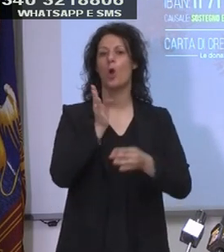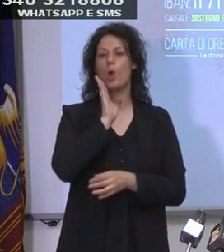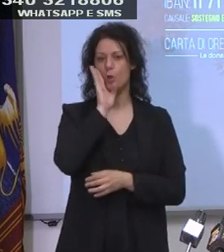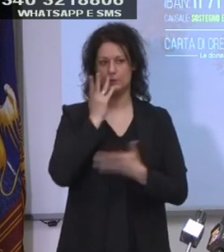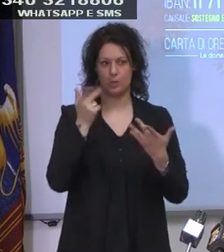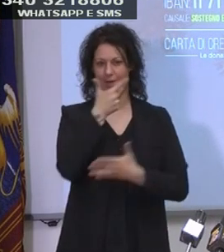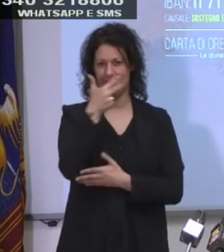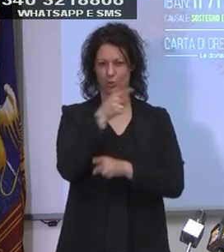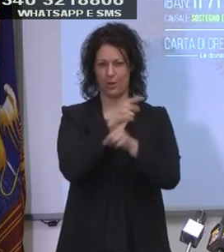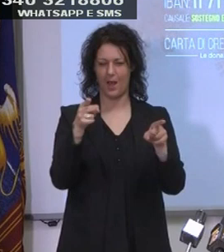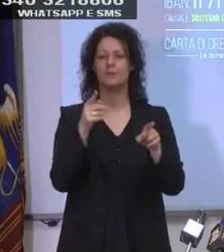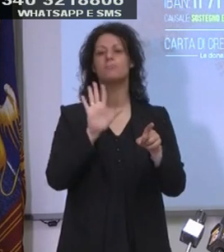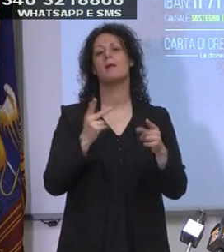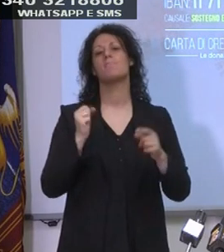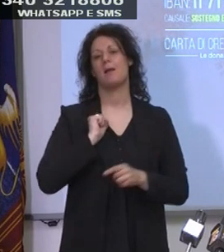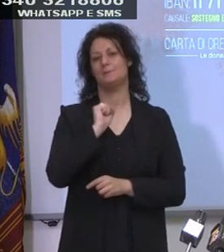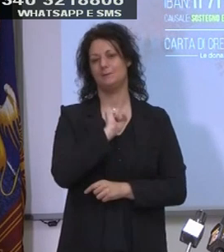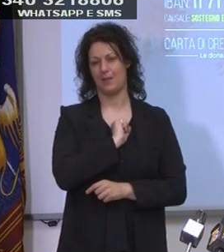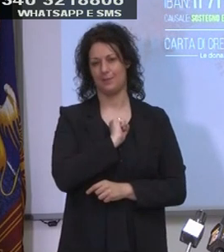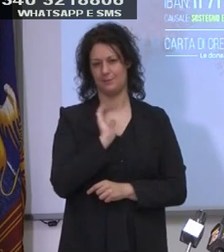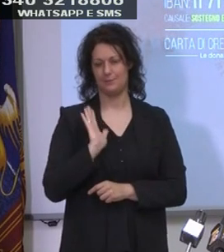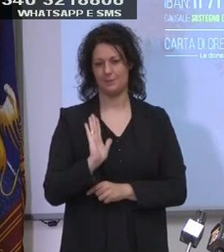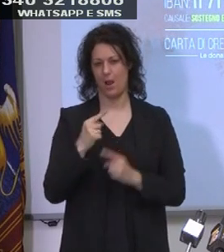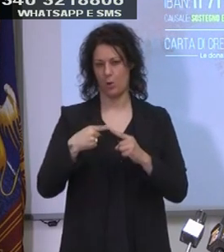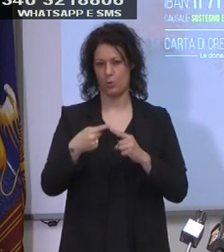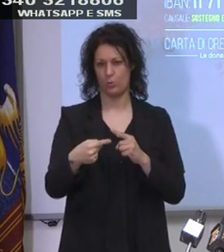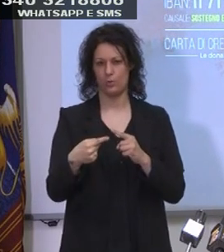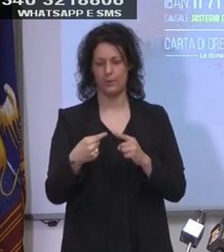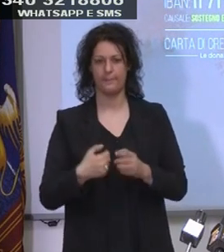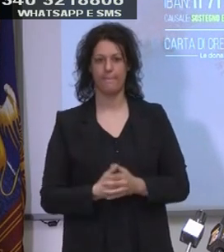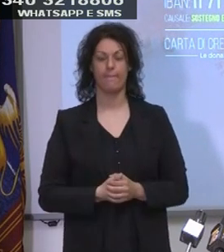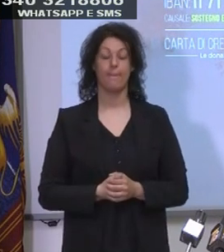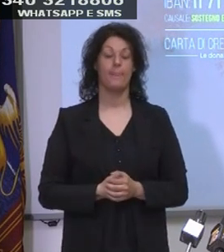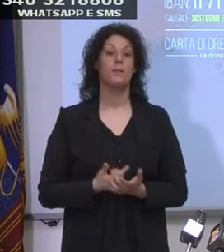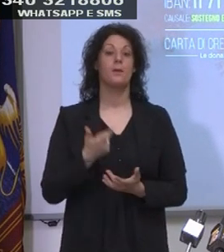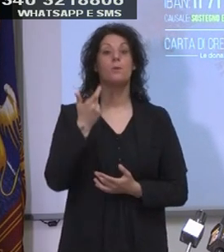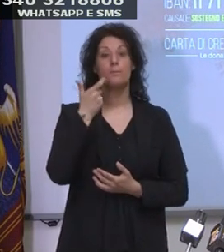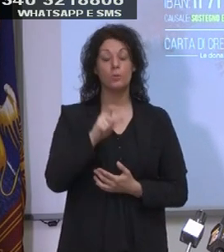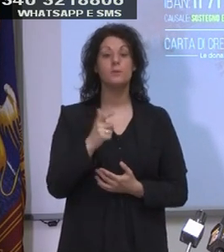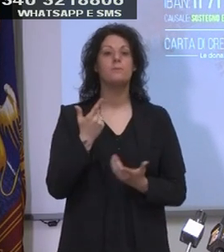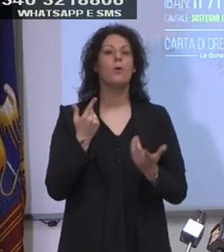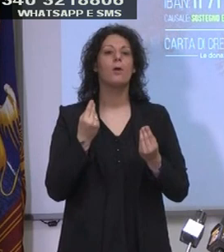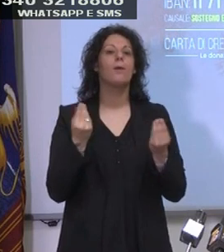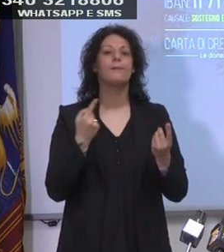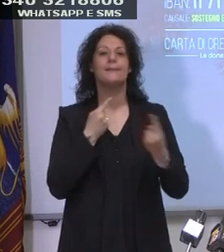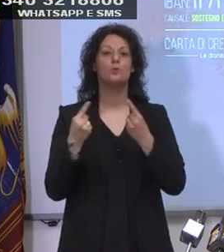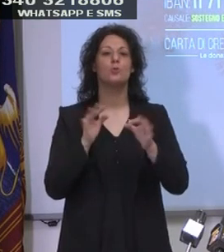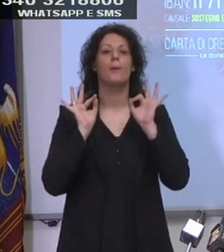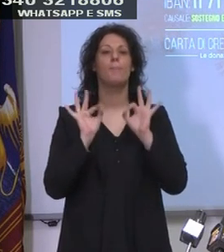di pazienza rispetto al posizionamento, perché poi, ragazzi, inutile che ci nascondiamo, stiamo discutendo del posizionamento dei